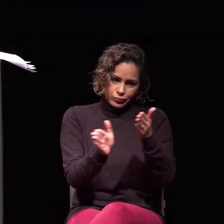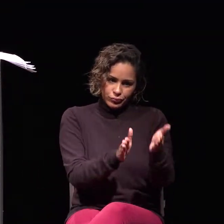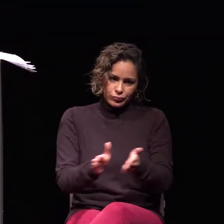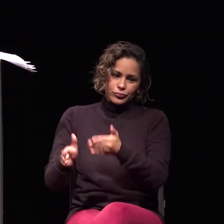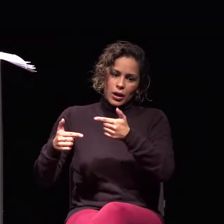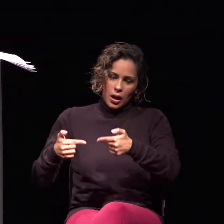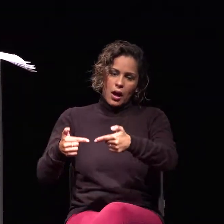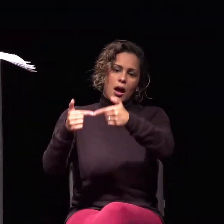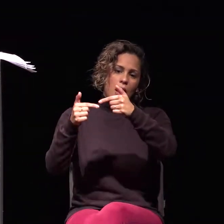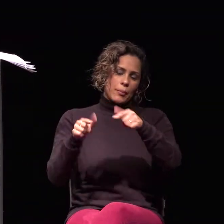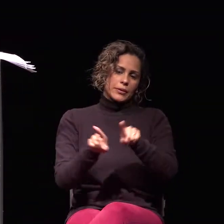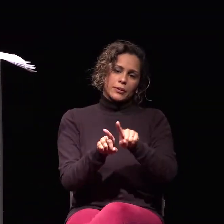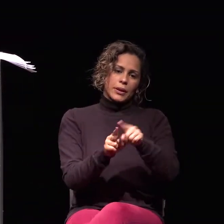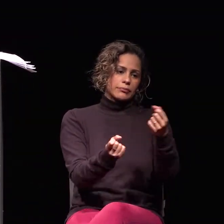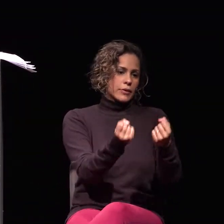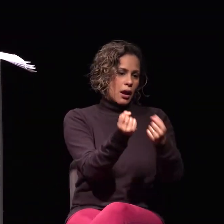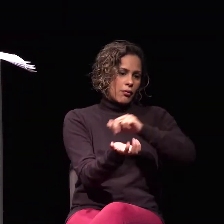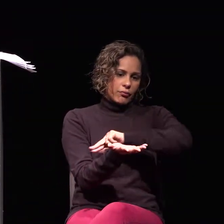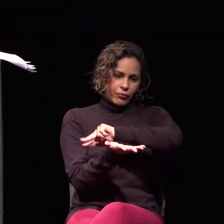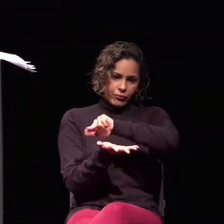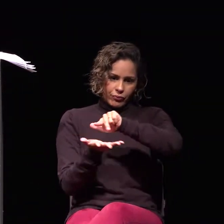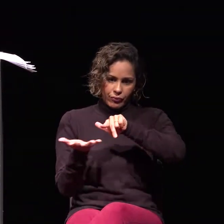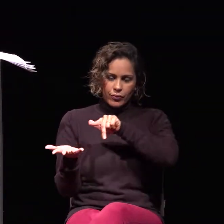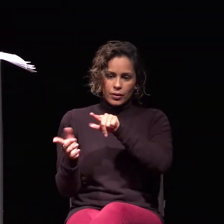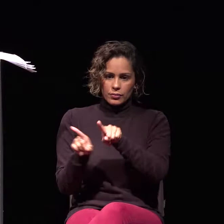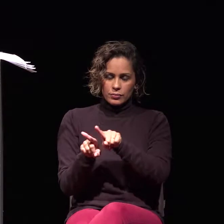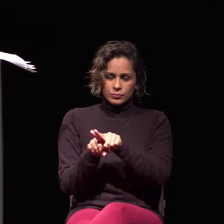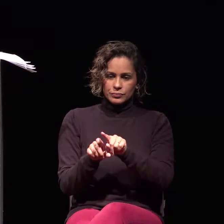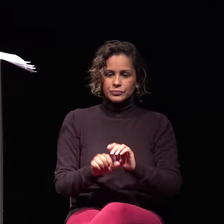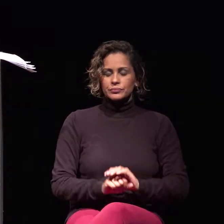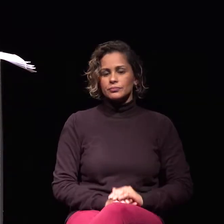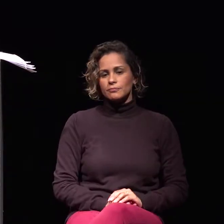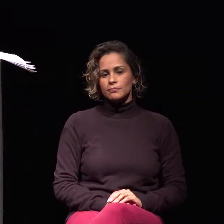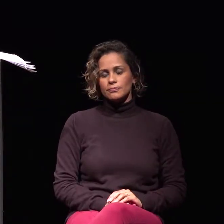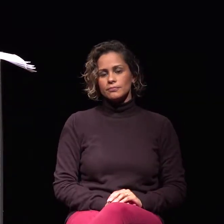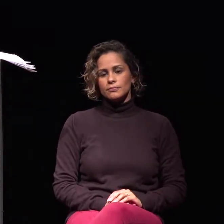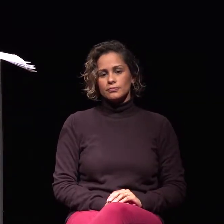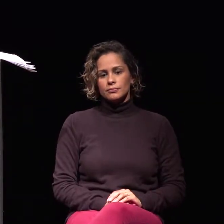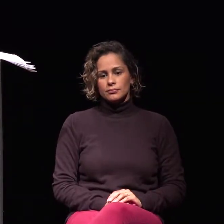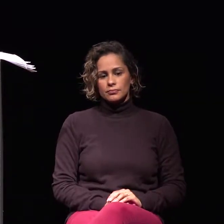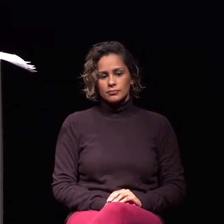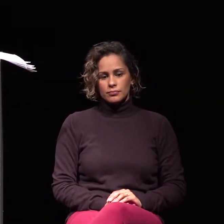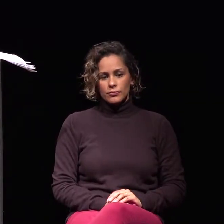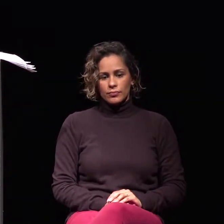e automobilística, e vai por aí. Enfim, ao